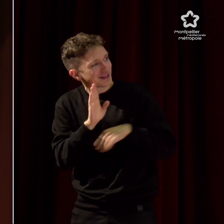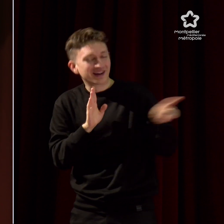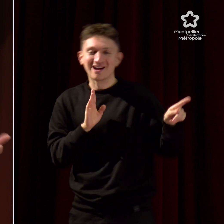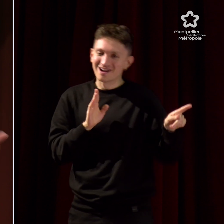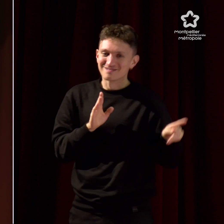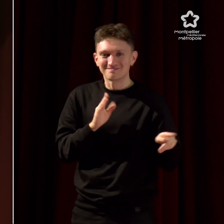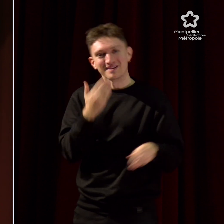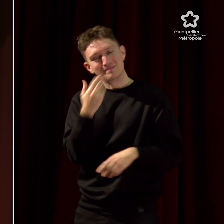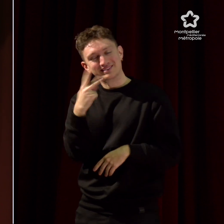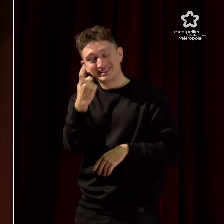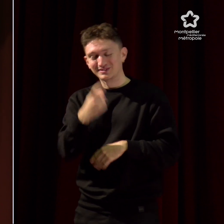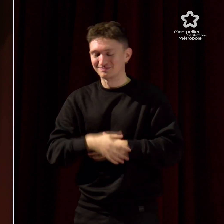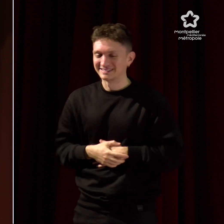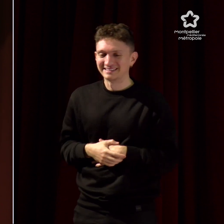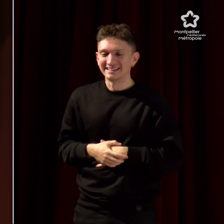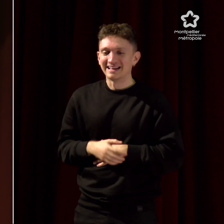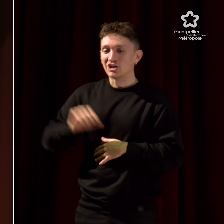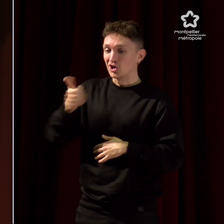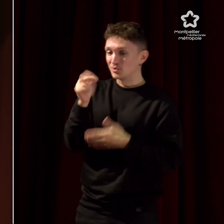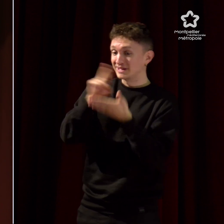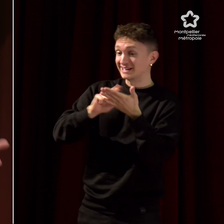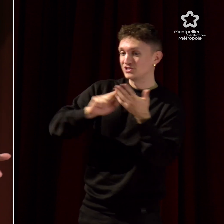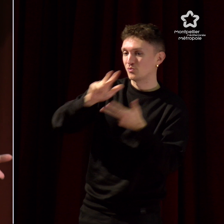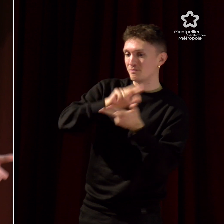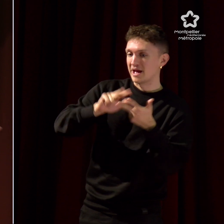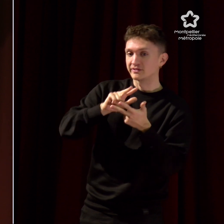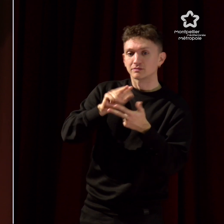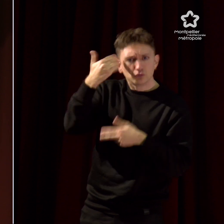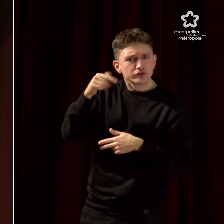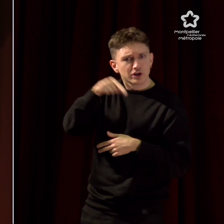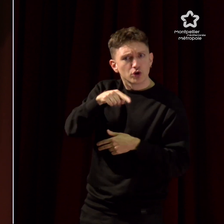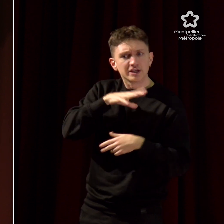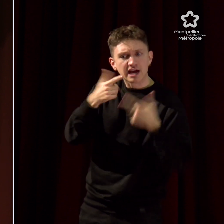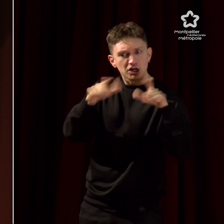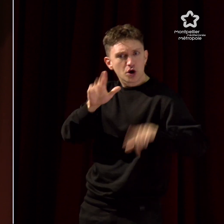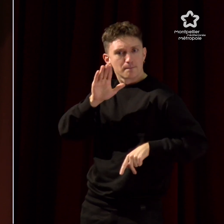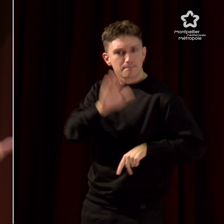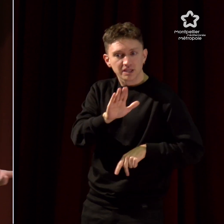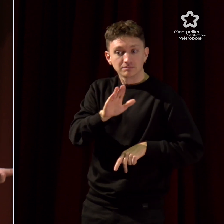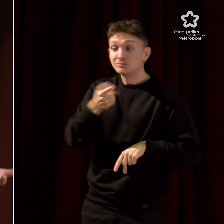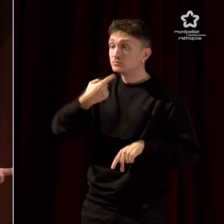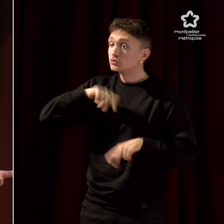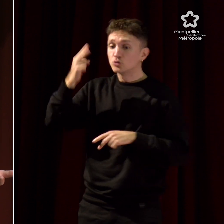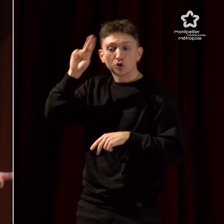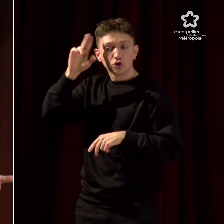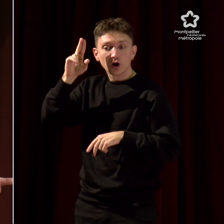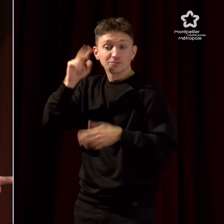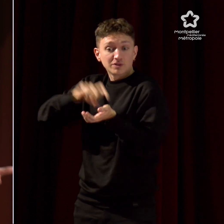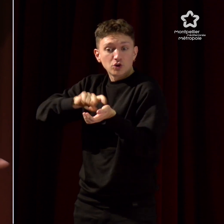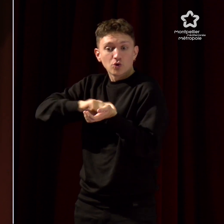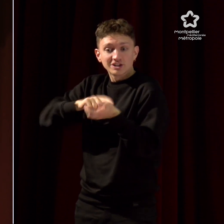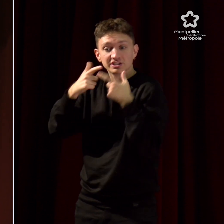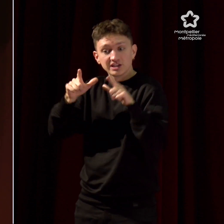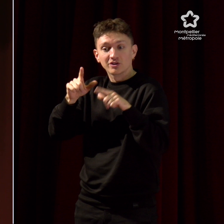Non, alors bon, les Basques, voilà. Les Basques, vous savez, ils parlent une langue différente. C'est pas une langue indo-européenne. Ils ont leur langue à